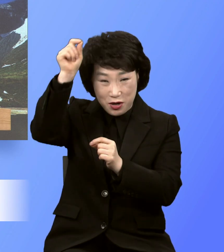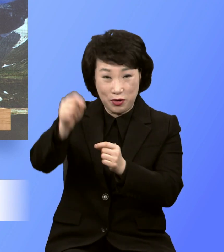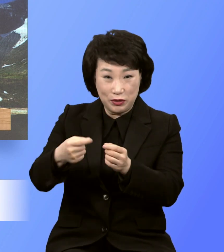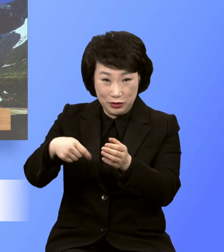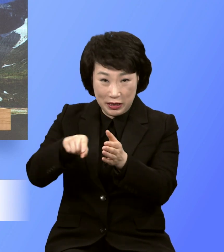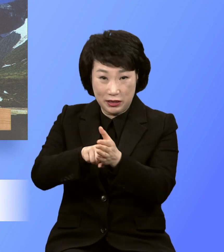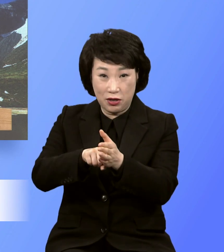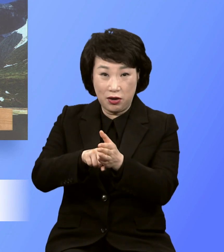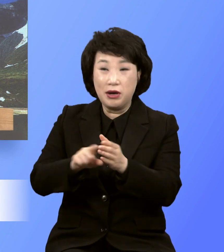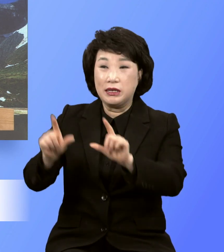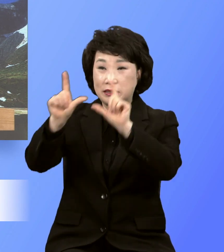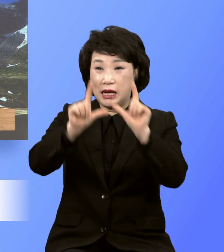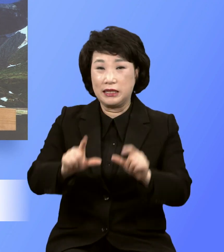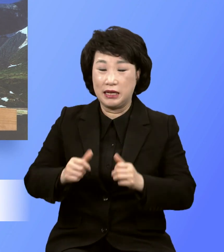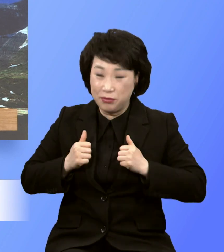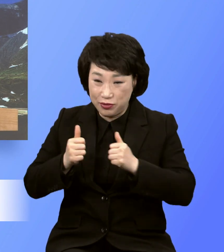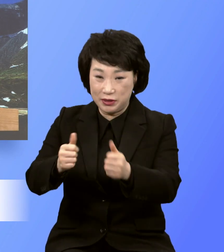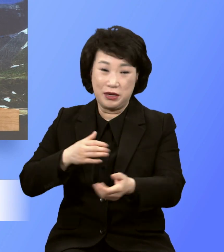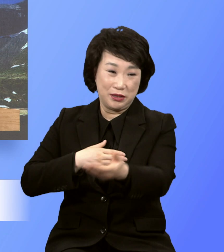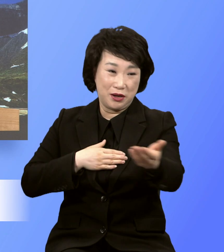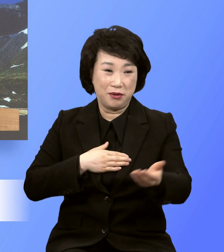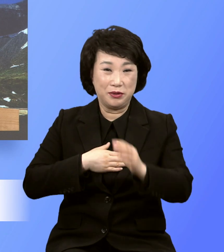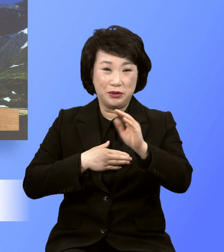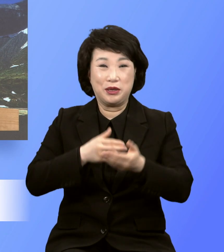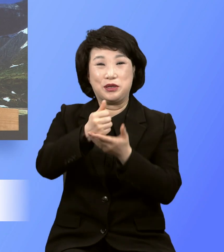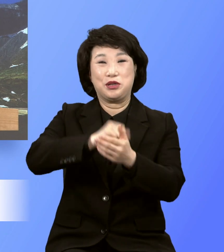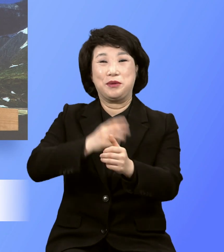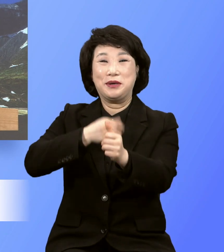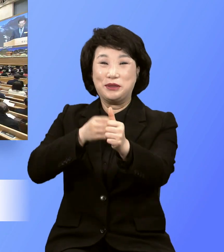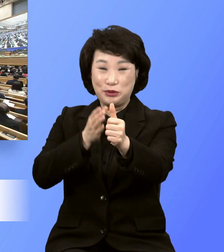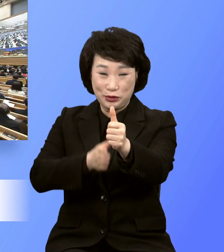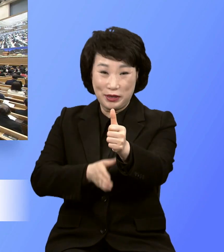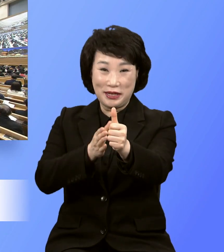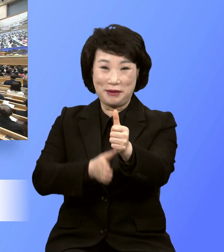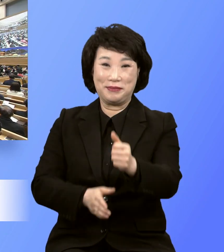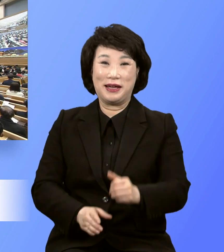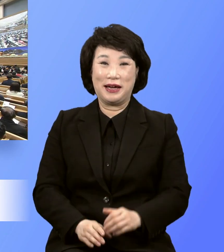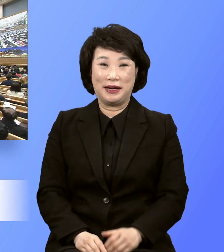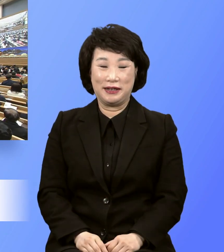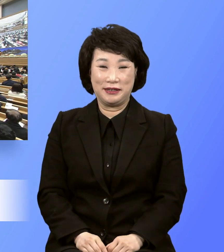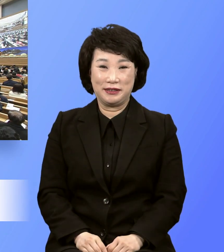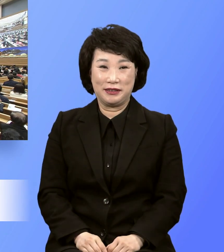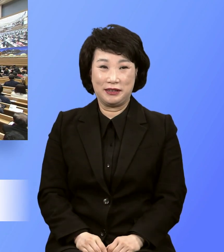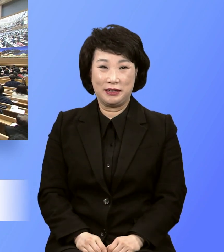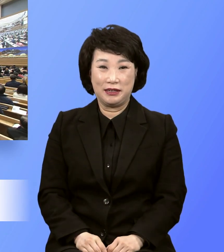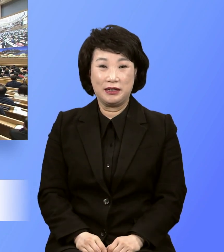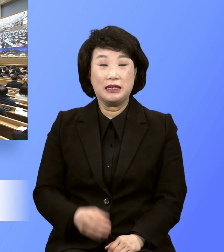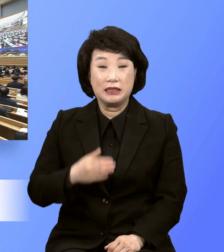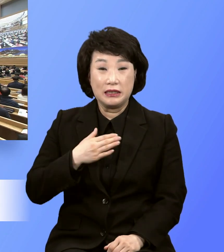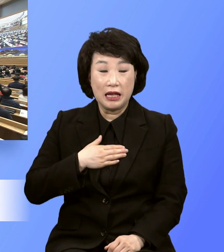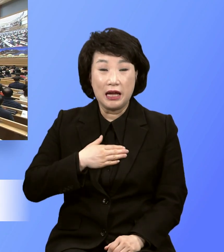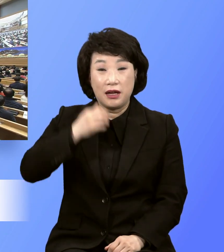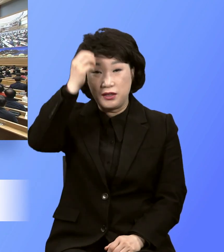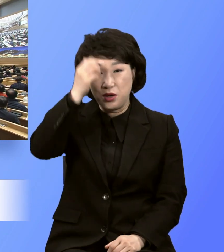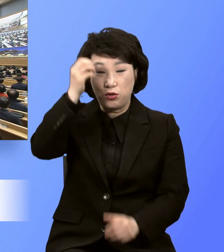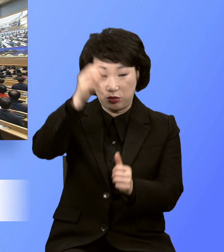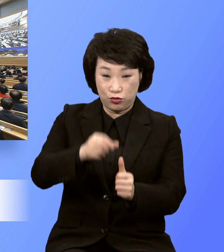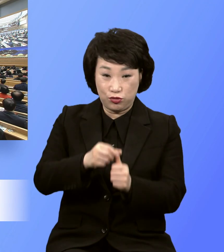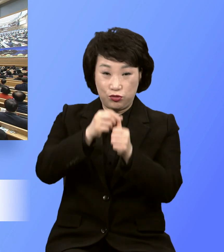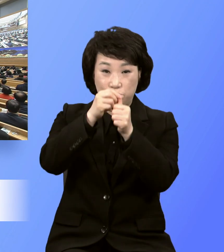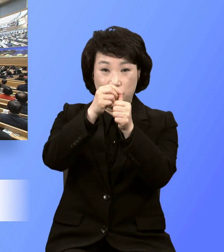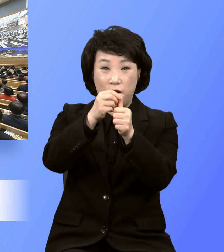위해서 살기에 힘쓰는 여러분 되기를 주님의 이름으로 축원합니다. 당신의 영혼을